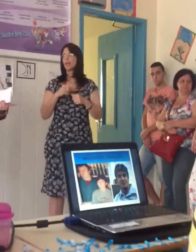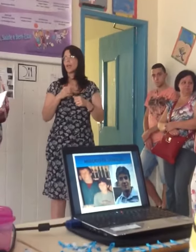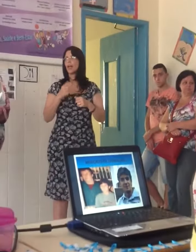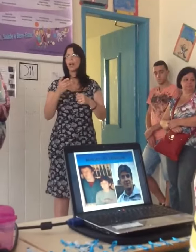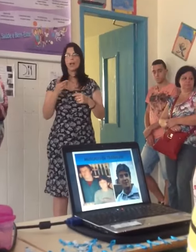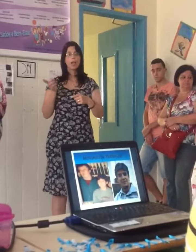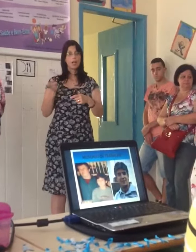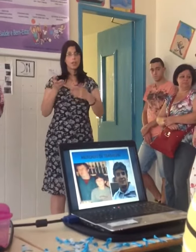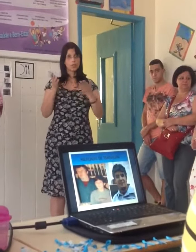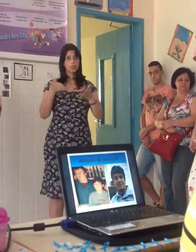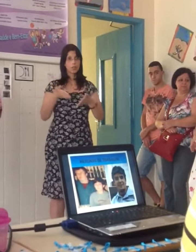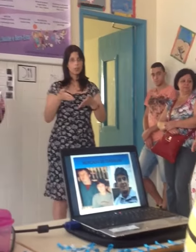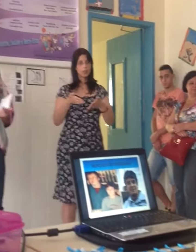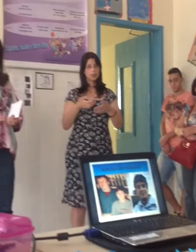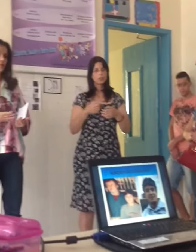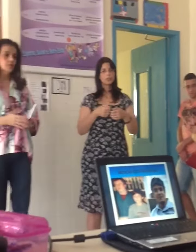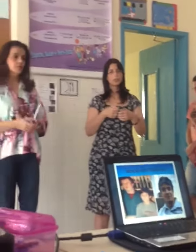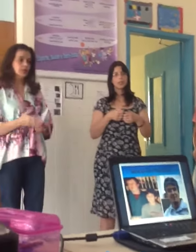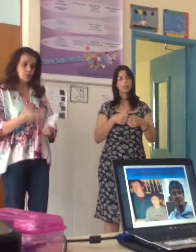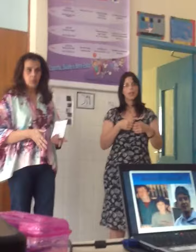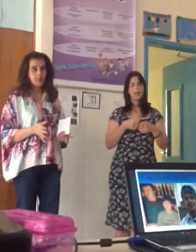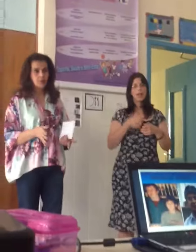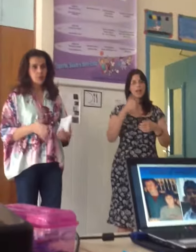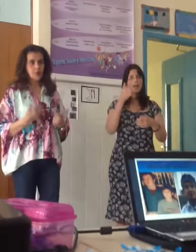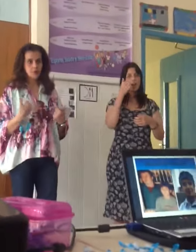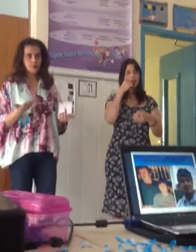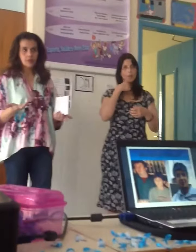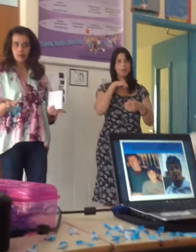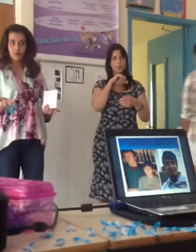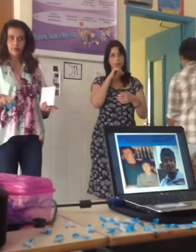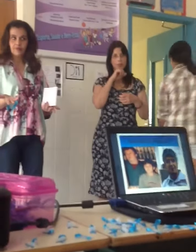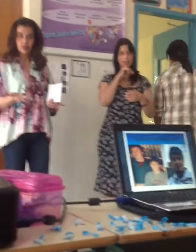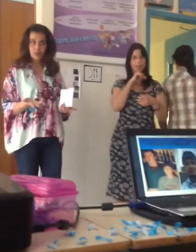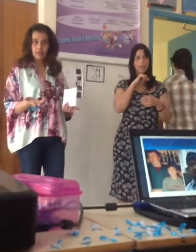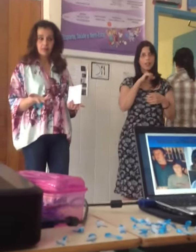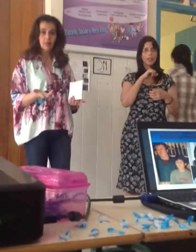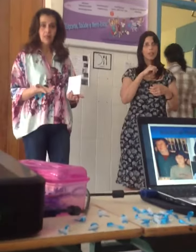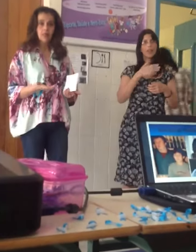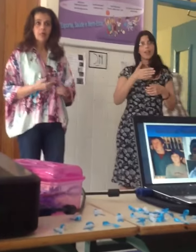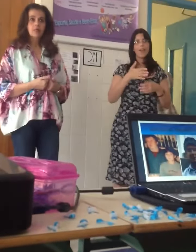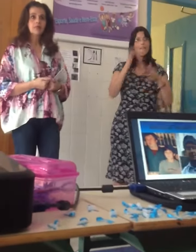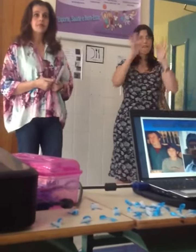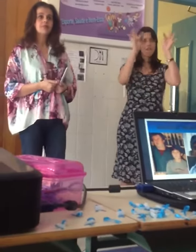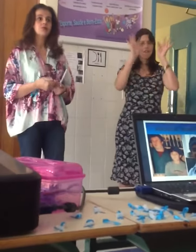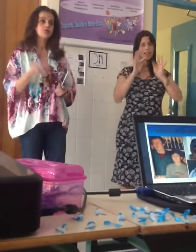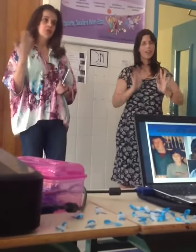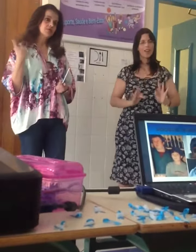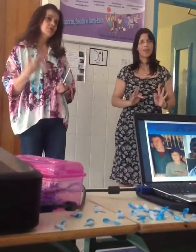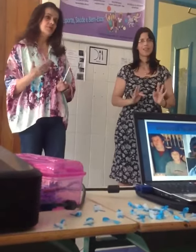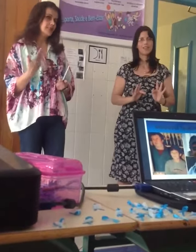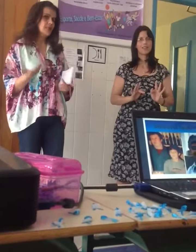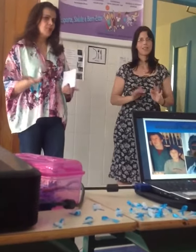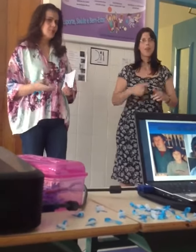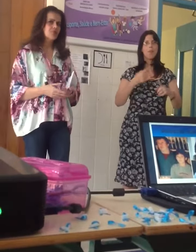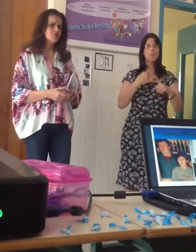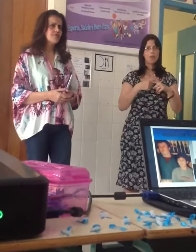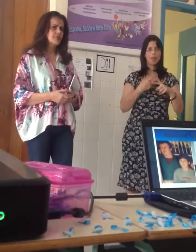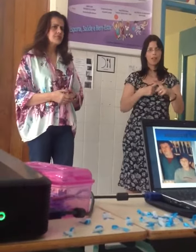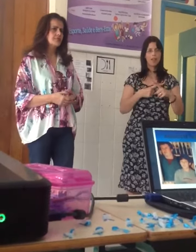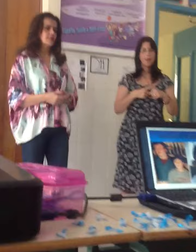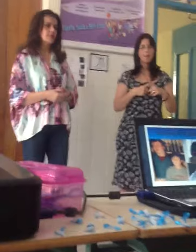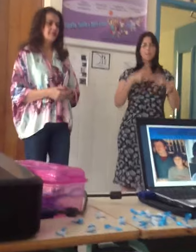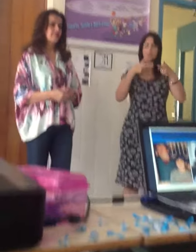Devo dizer a vocês, gente, que eu sou, atualmente, eu posso ser privilegiado. Mas eu já passei por